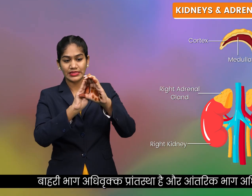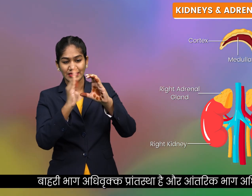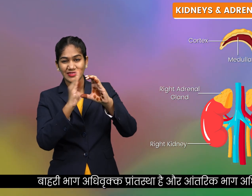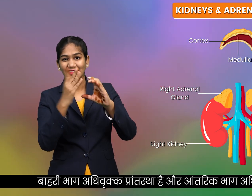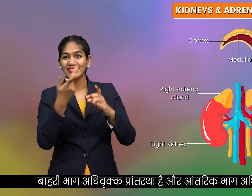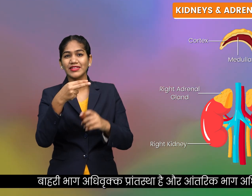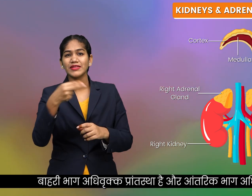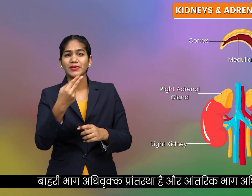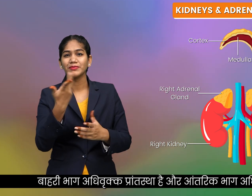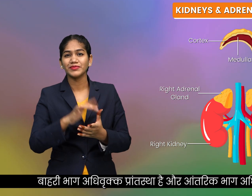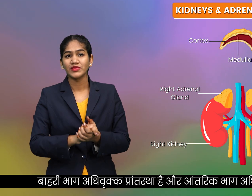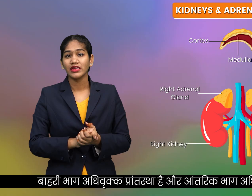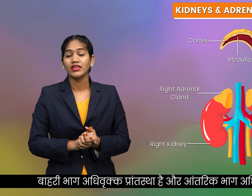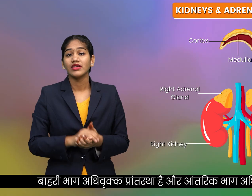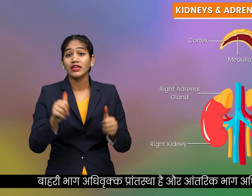प्रांतस्थ है और